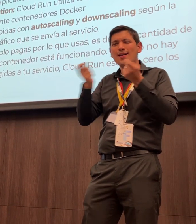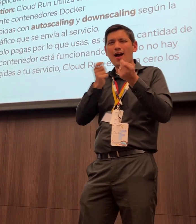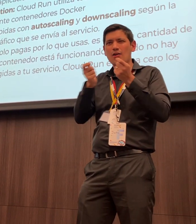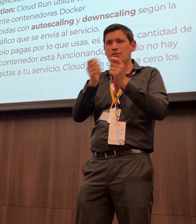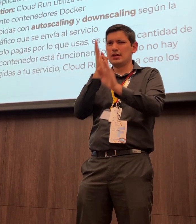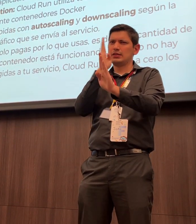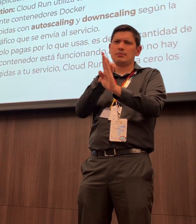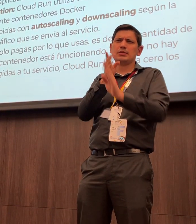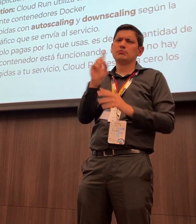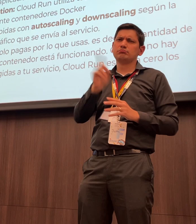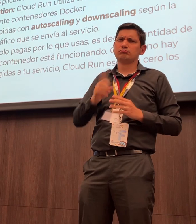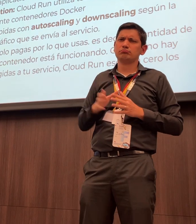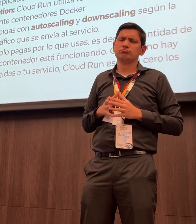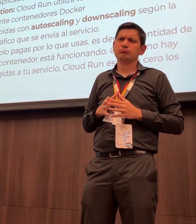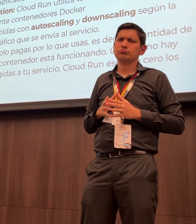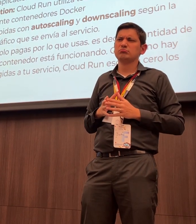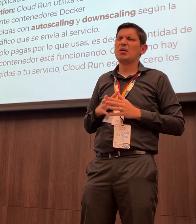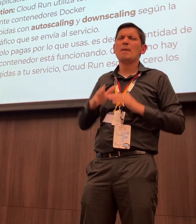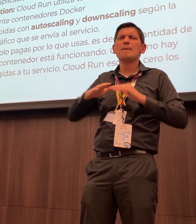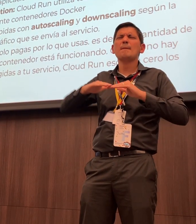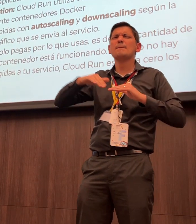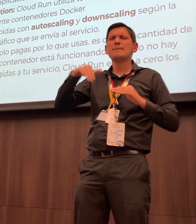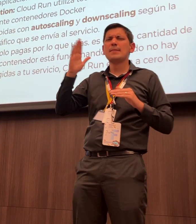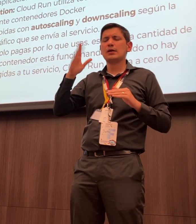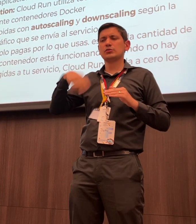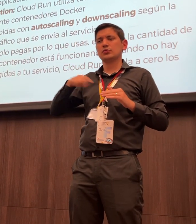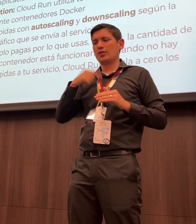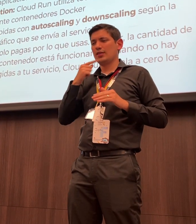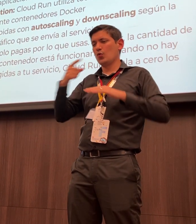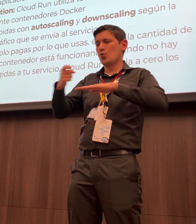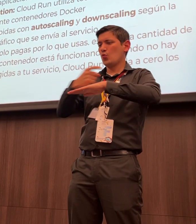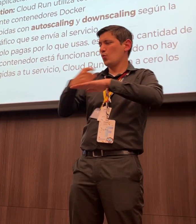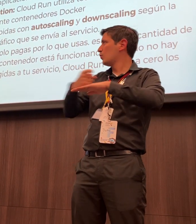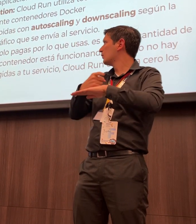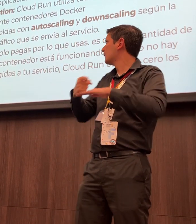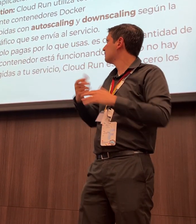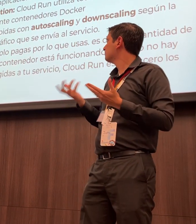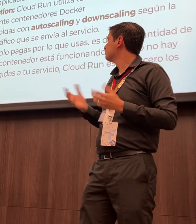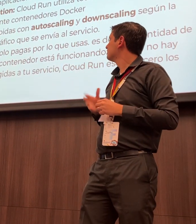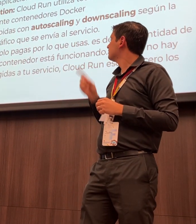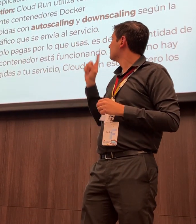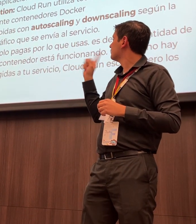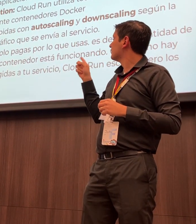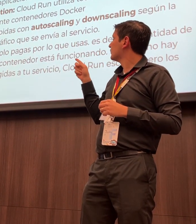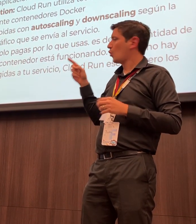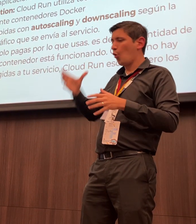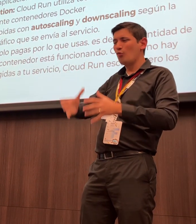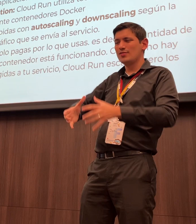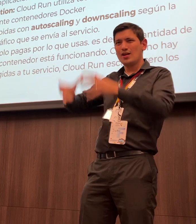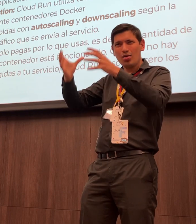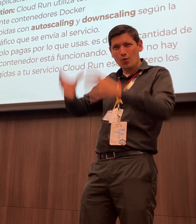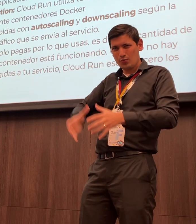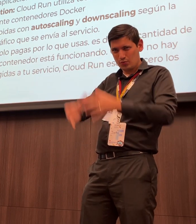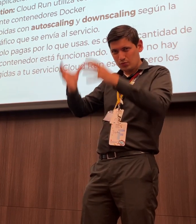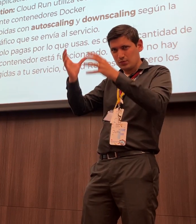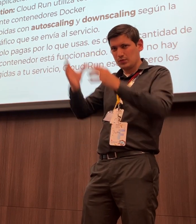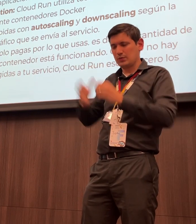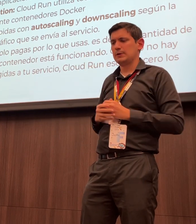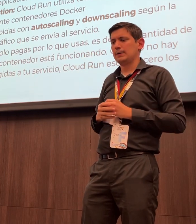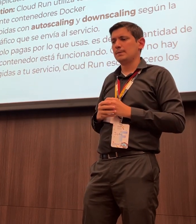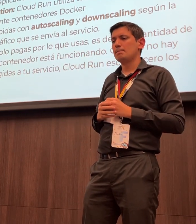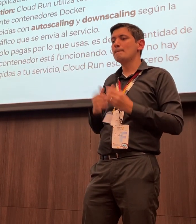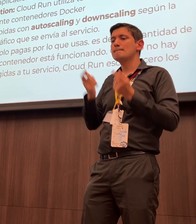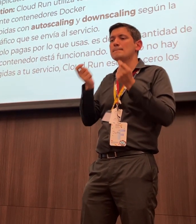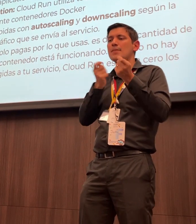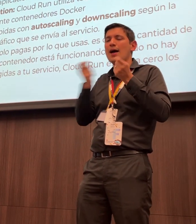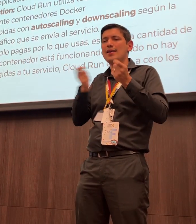directamente. Entonces, básicamente le estamos diciendo a Google Cloud Run, ok, acá tenés tu contenedor,